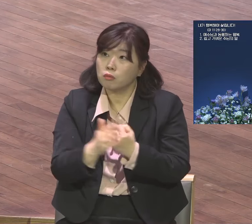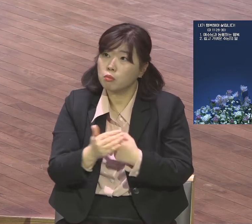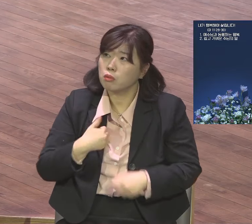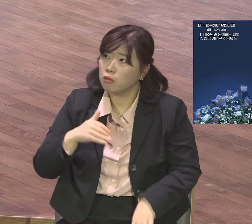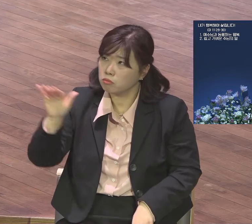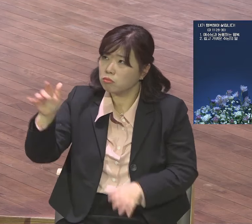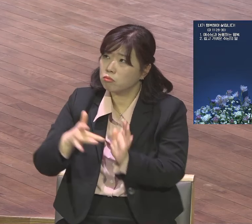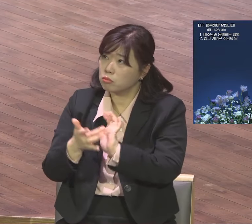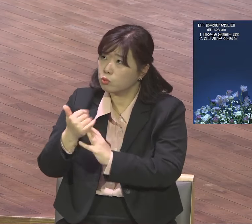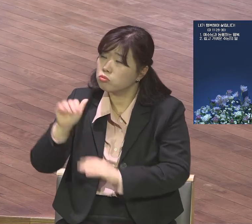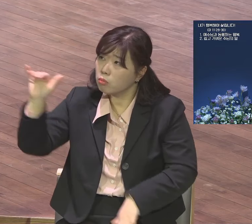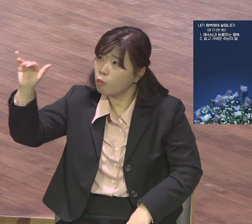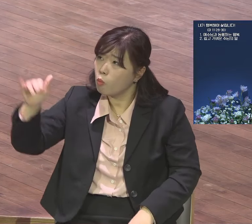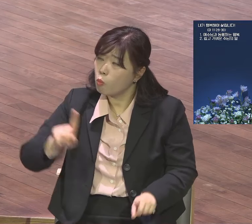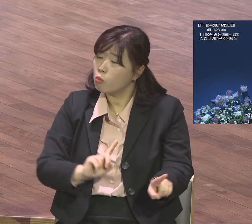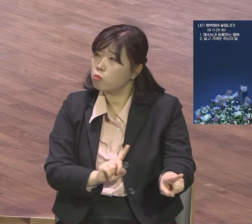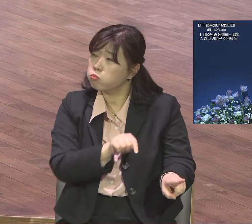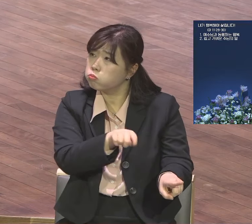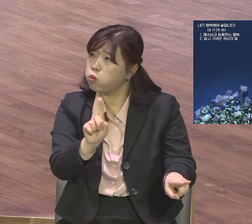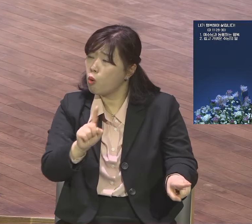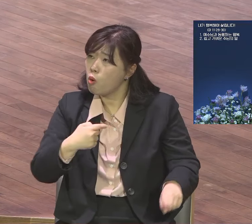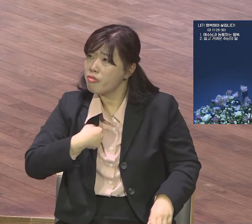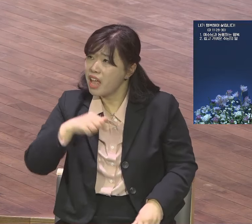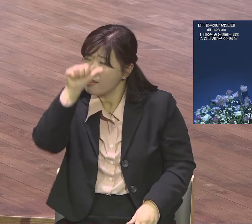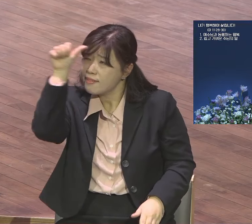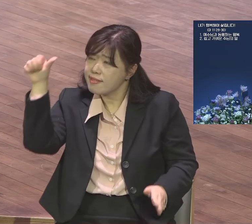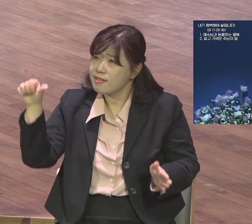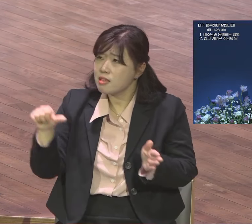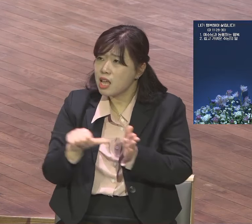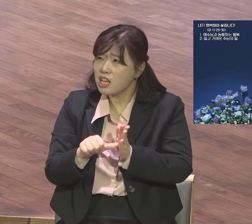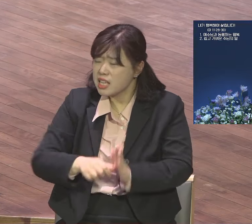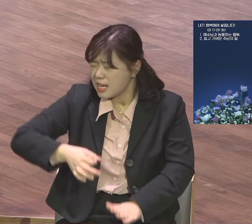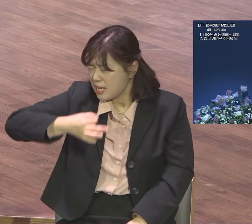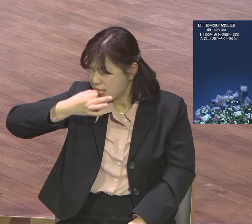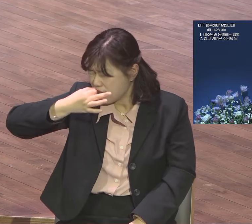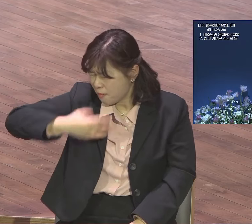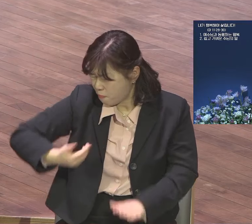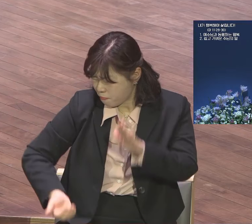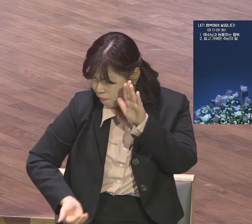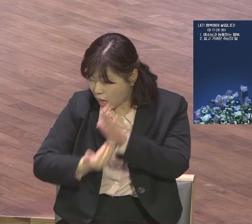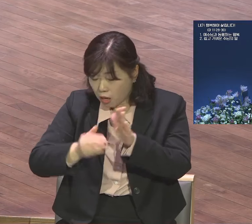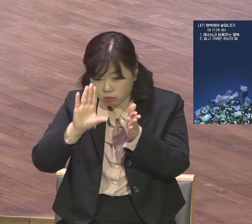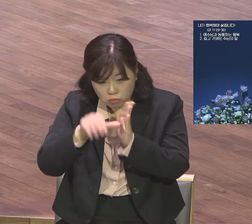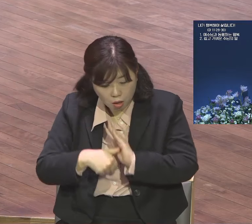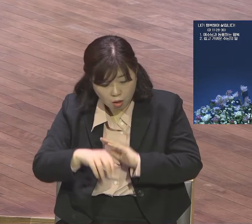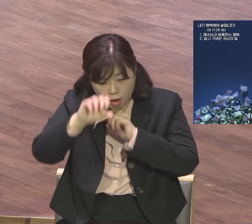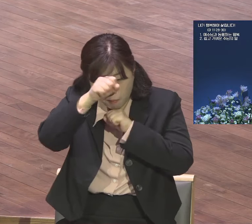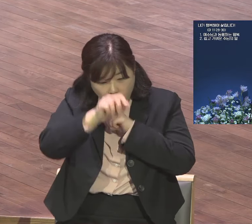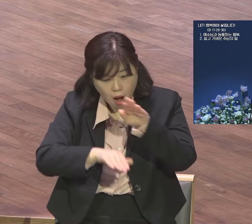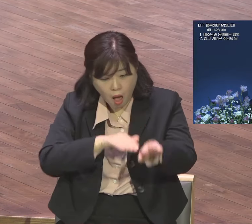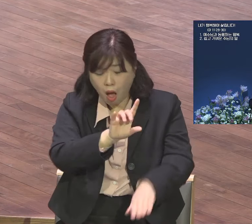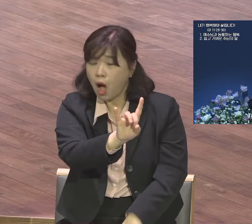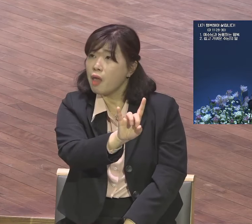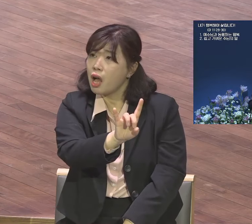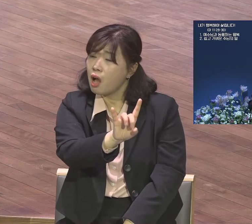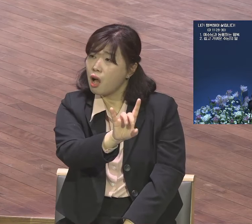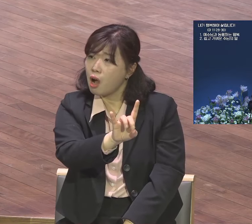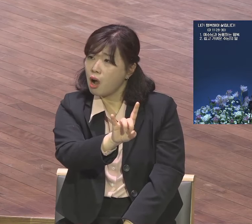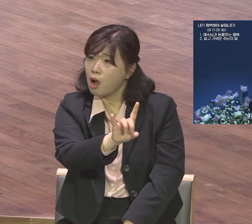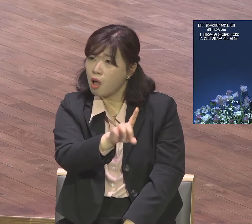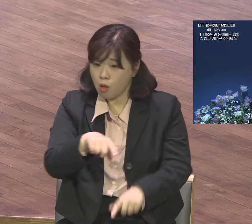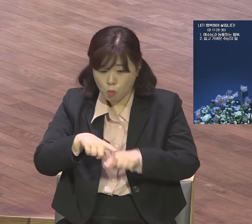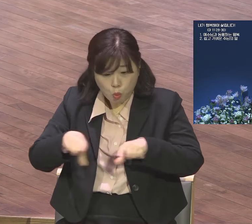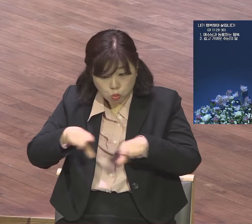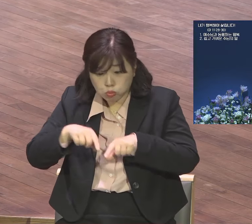보니 제 삶의 가장 어려운 시기에는 한 쌍의 발자국밖에 없었습니다. 제가 주님을 가장 필요로